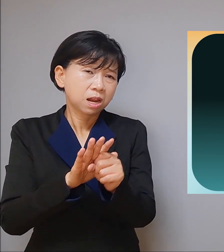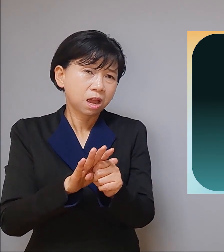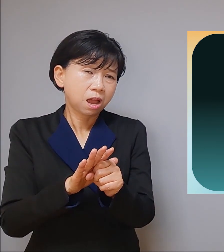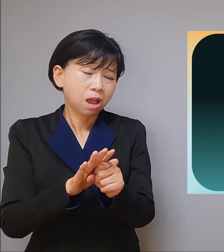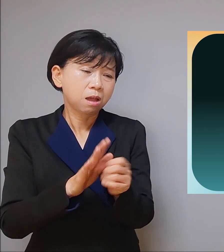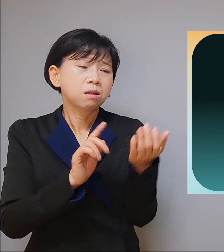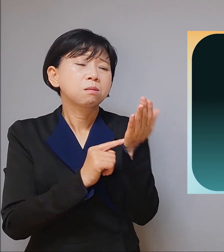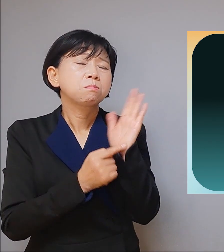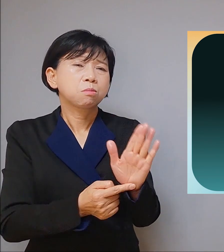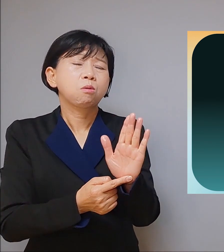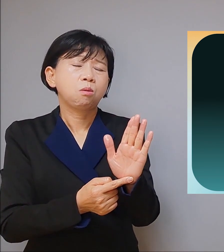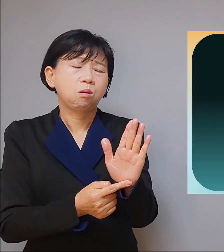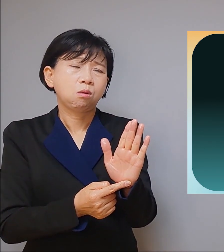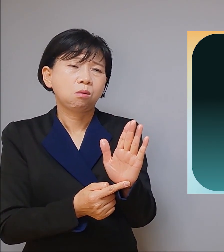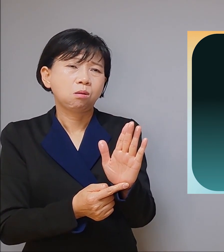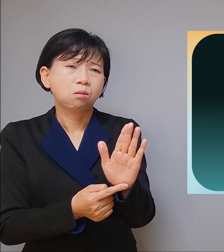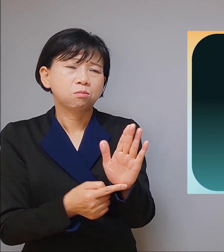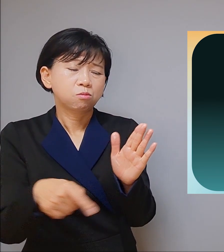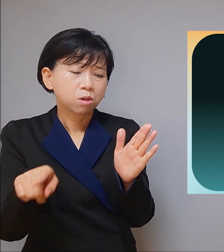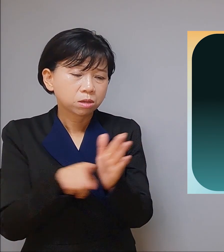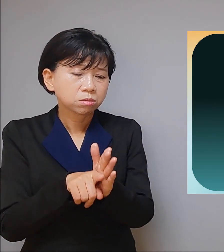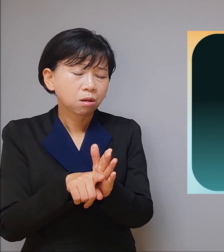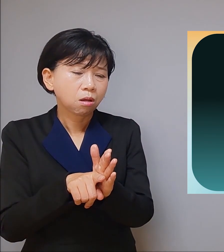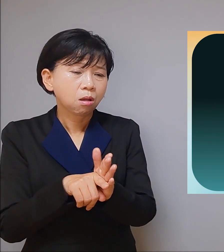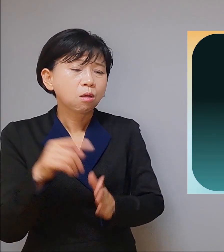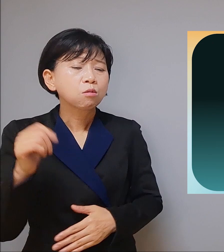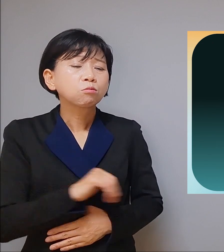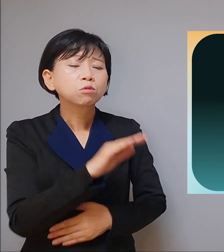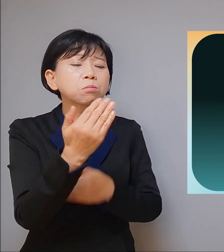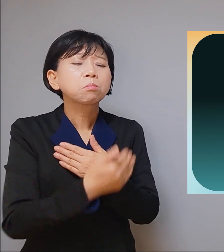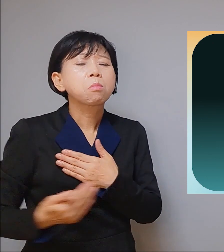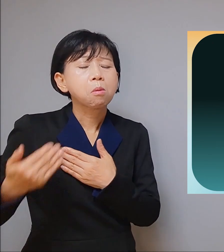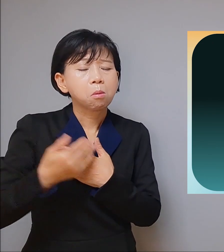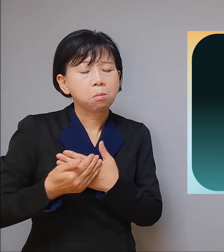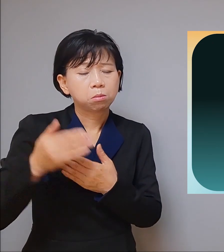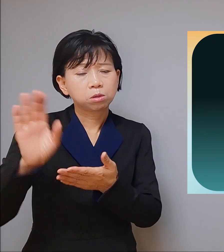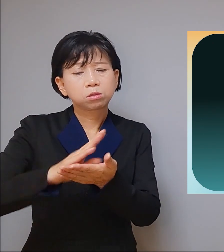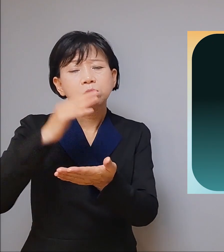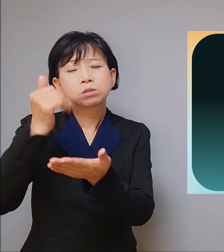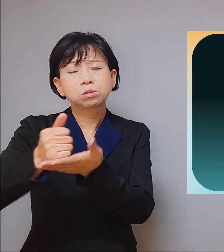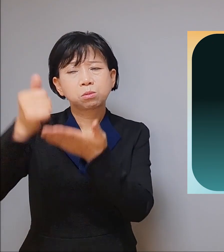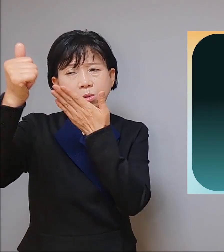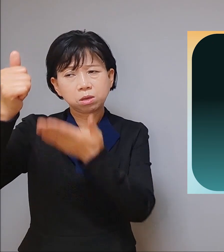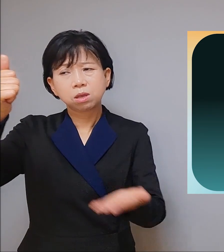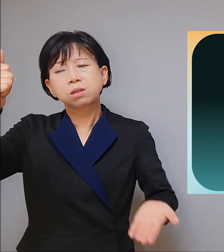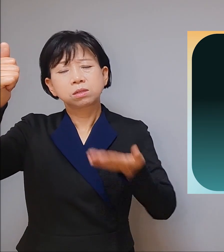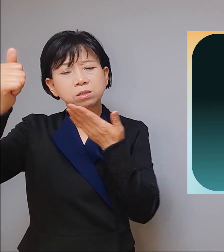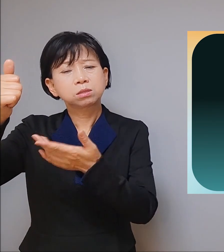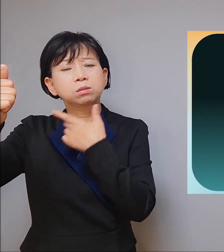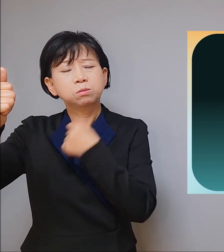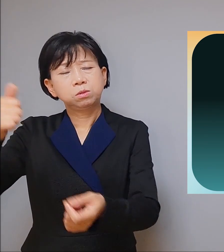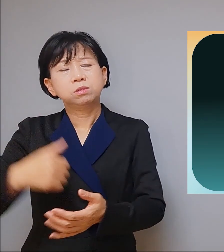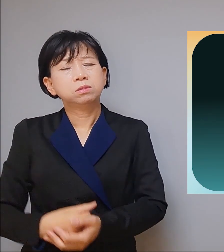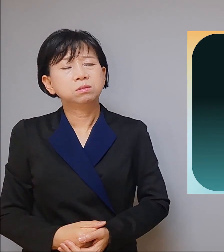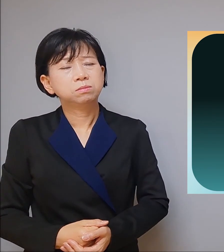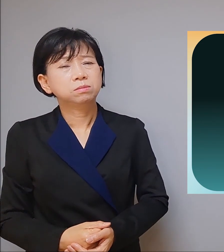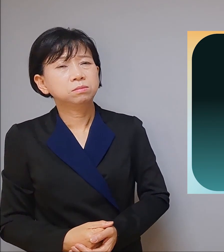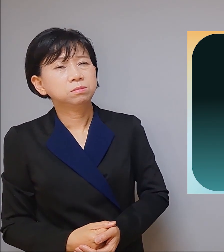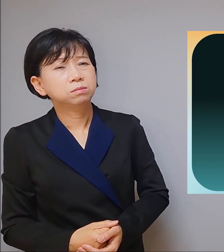우리가 표현할 수 있도록 우리의 몸을 그리스도에게 산 제물로 드리기를 기대하고 계십니다.